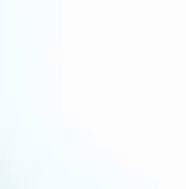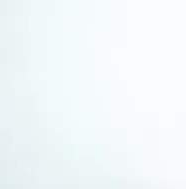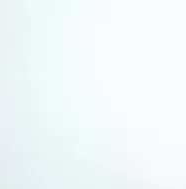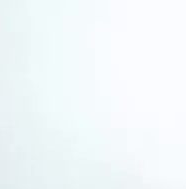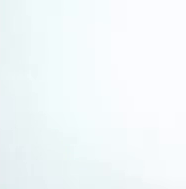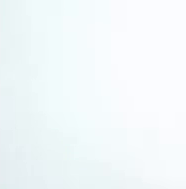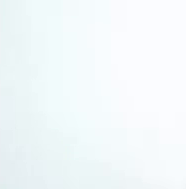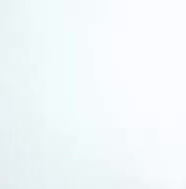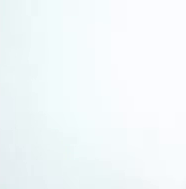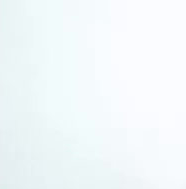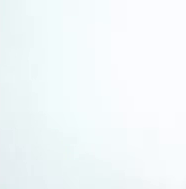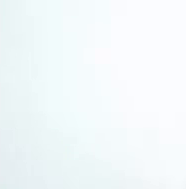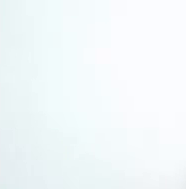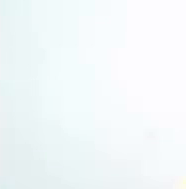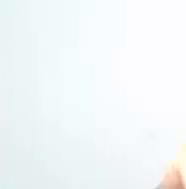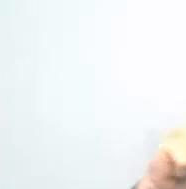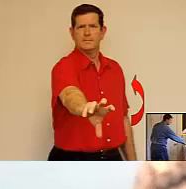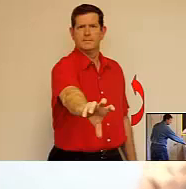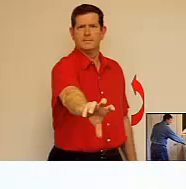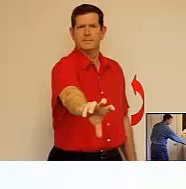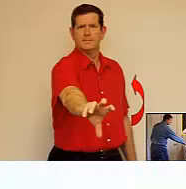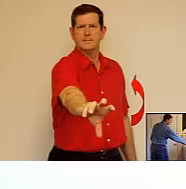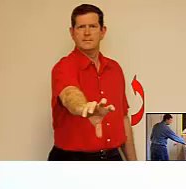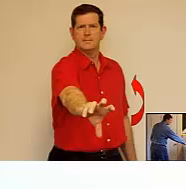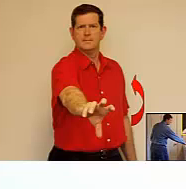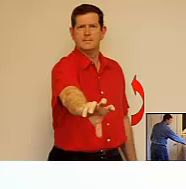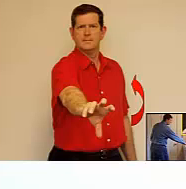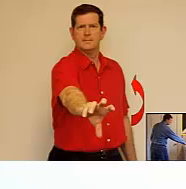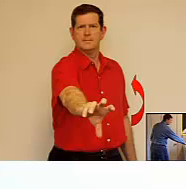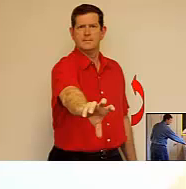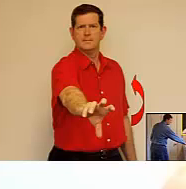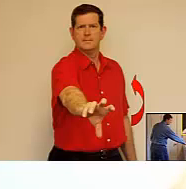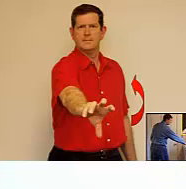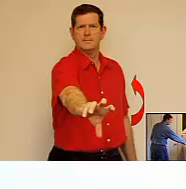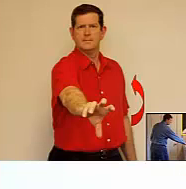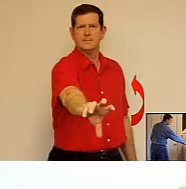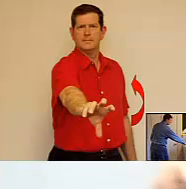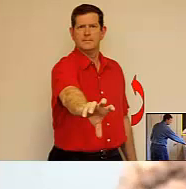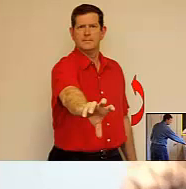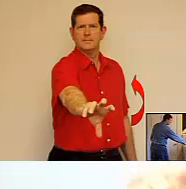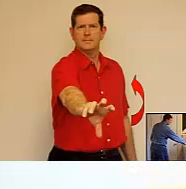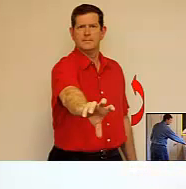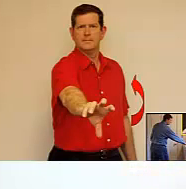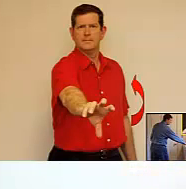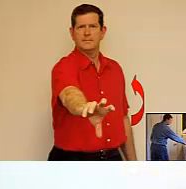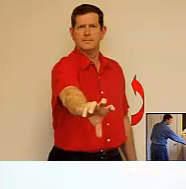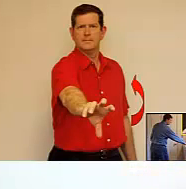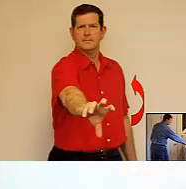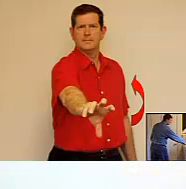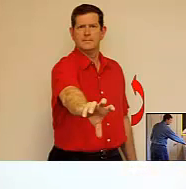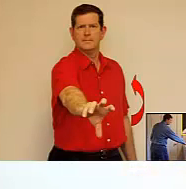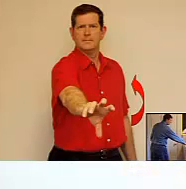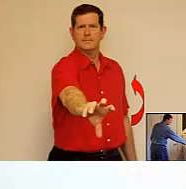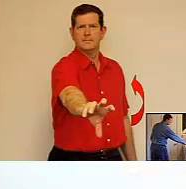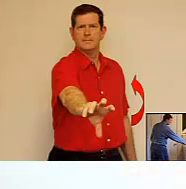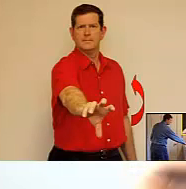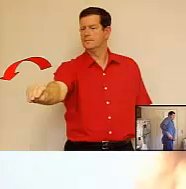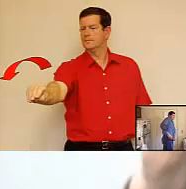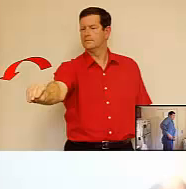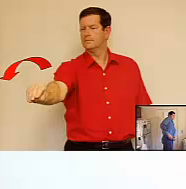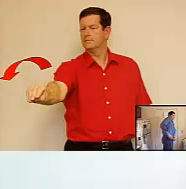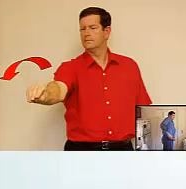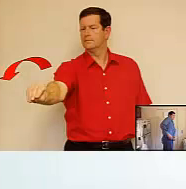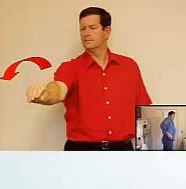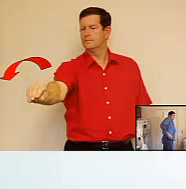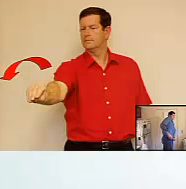va. Ça, qu'est-ce que c'est? Dites ce que c'est. Prendre, voilà, c'est ça. Et